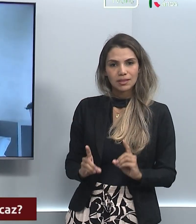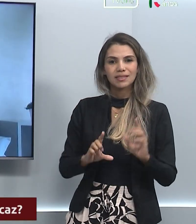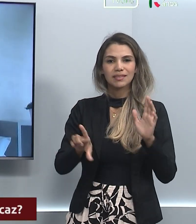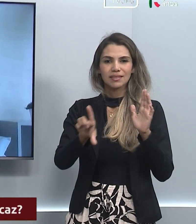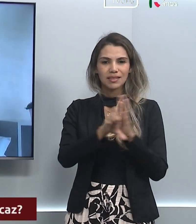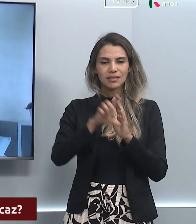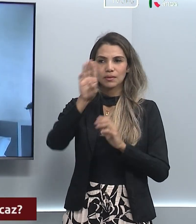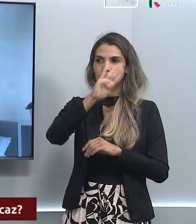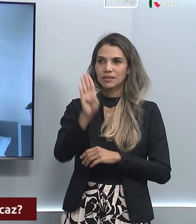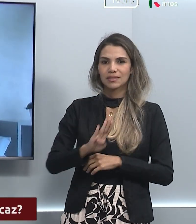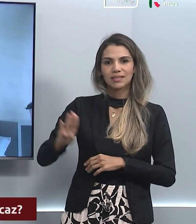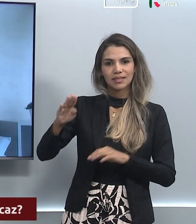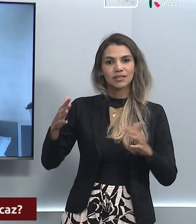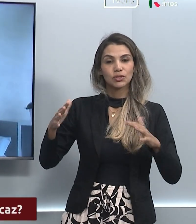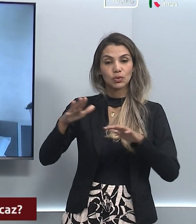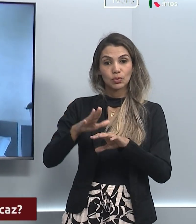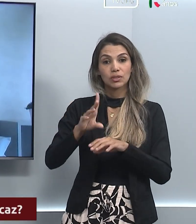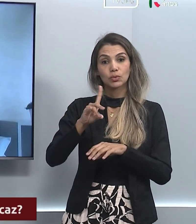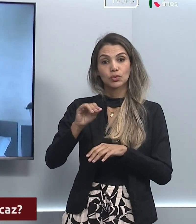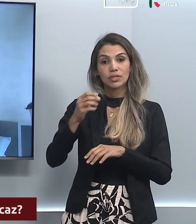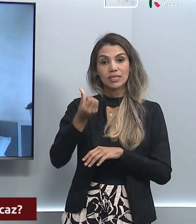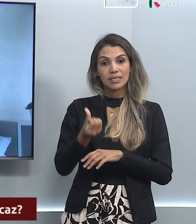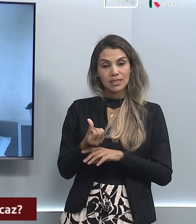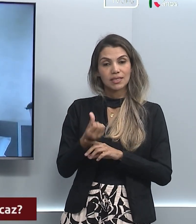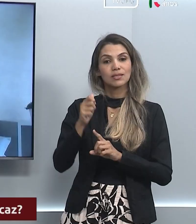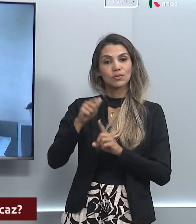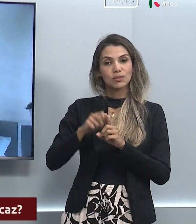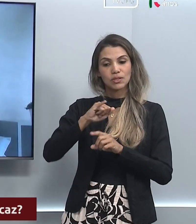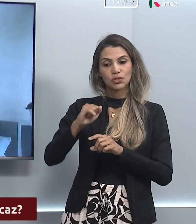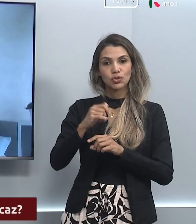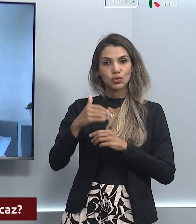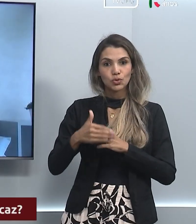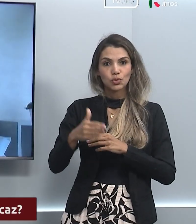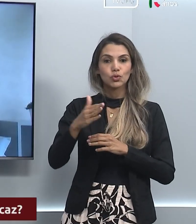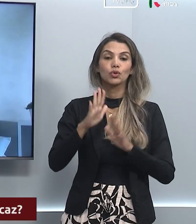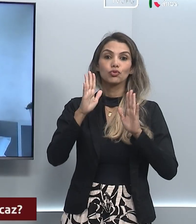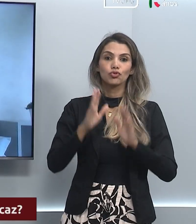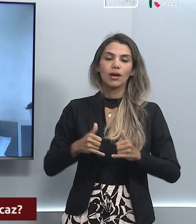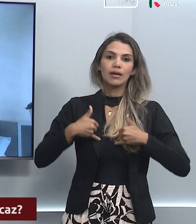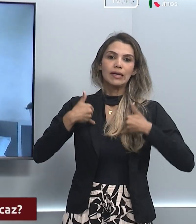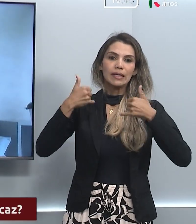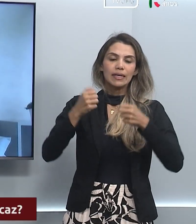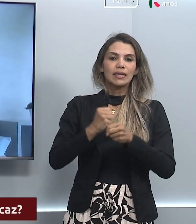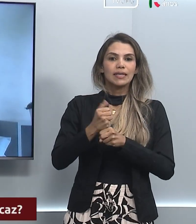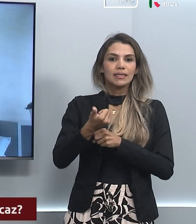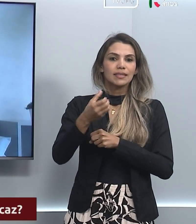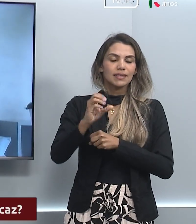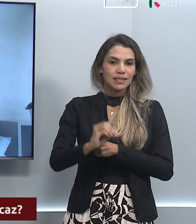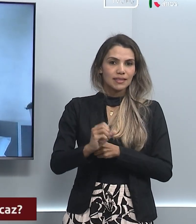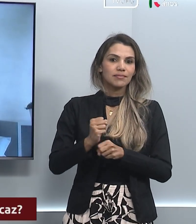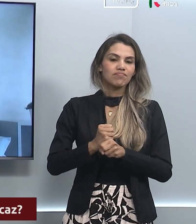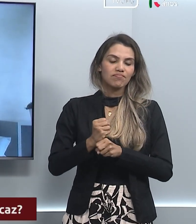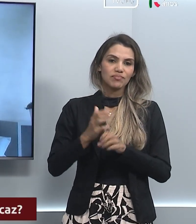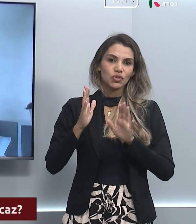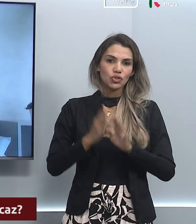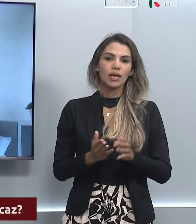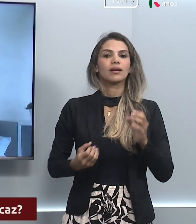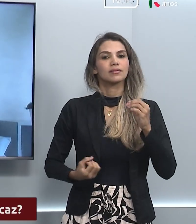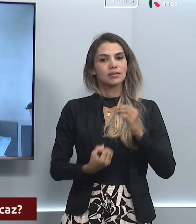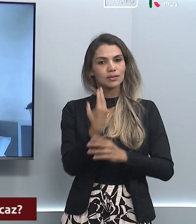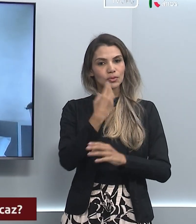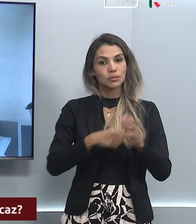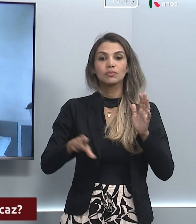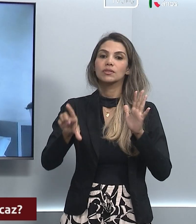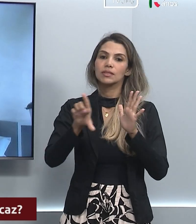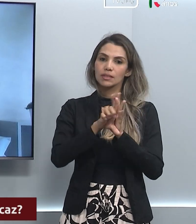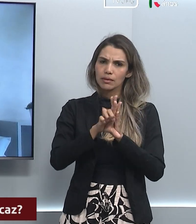no próximo dia 6 de julho, 10 anos de implantação da lei. Ela traz a quebra